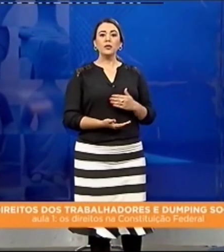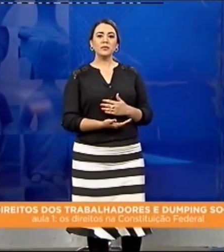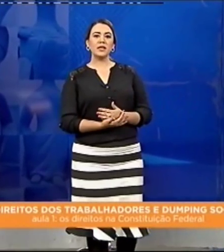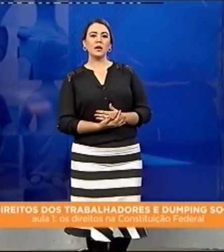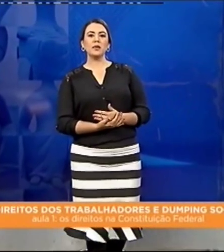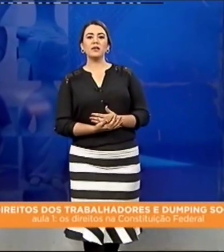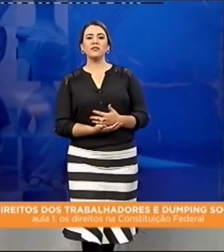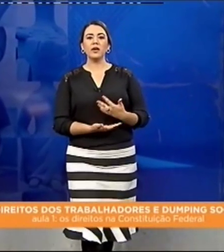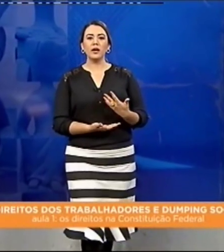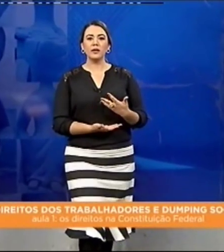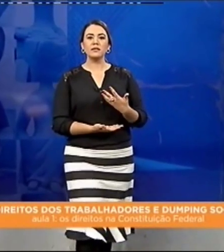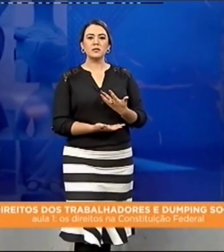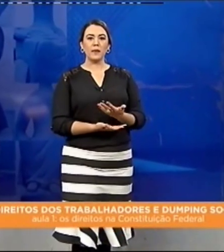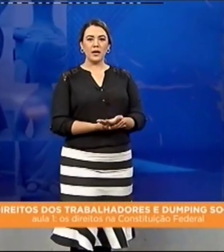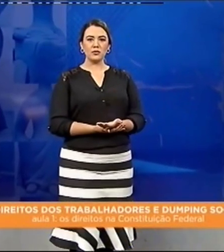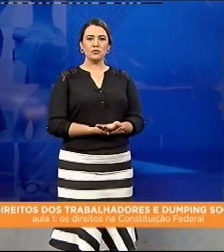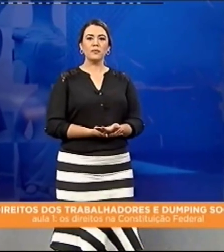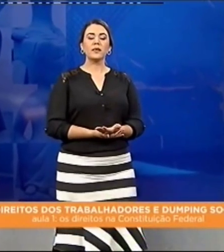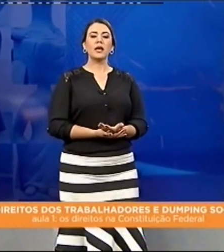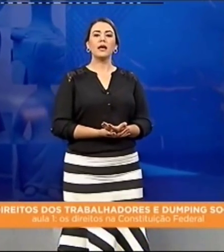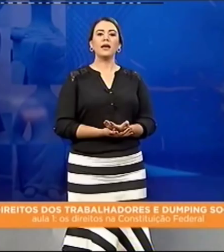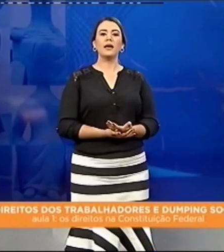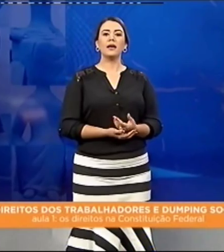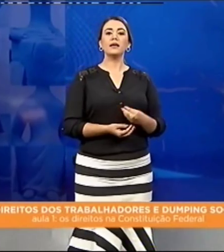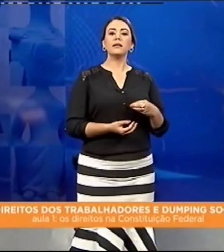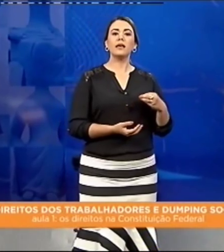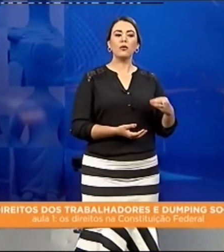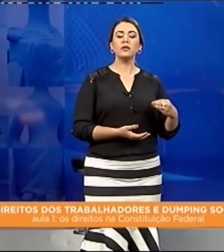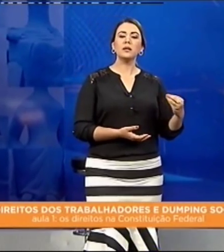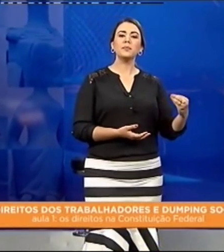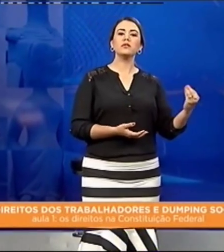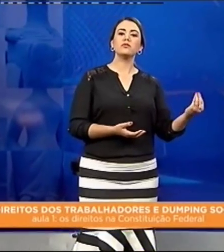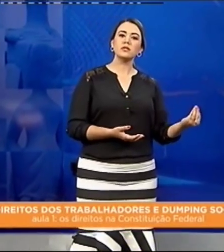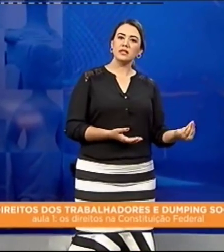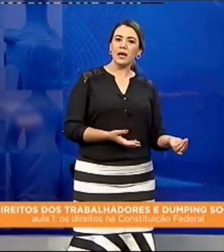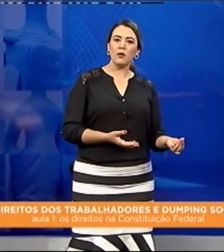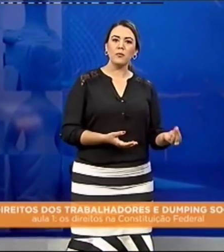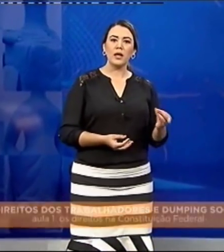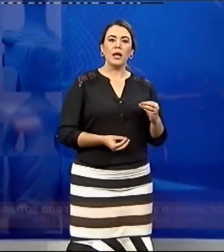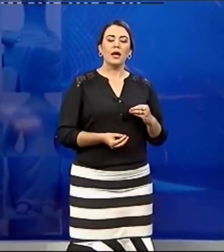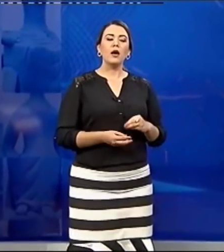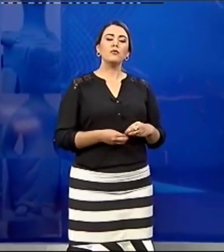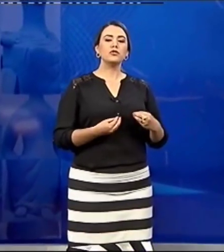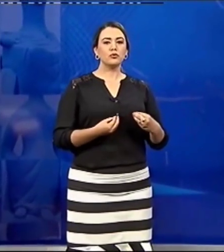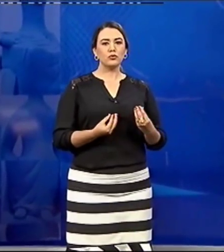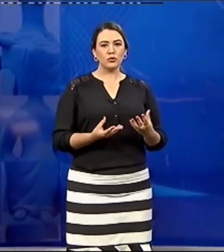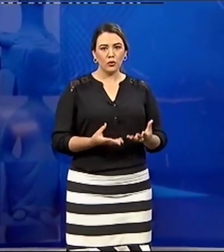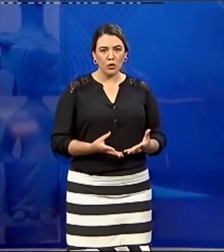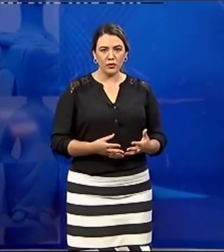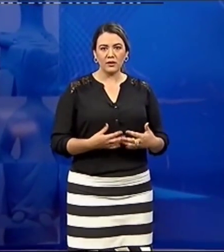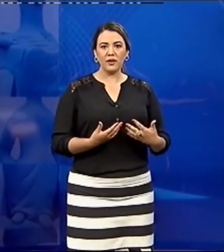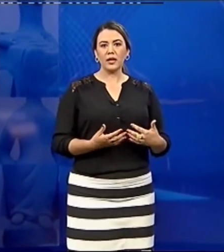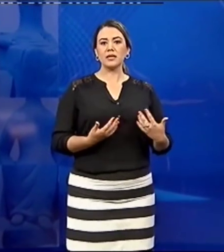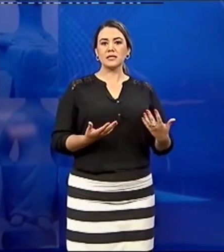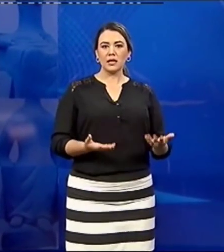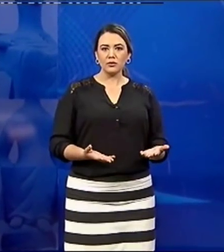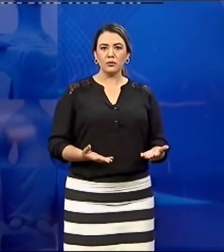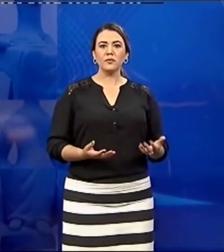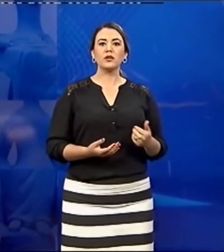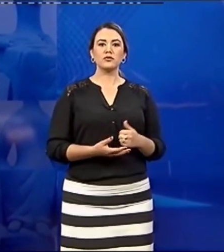um tema que vem ganhando espaço, que é o dumping social. É um instituto novo que vem crescendo na